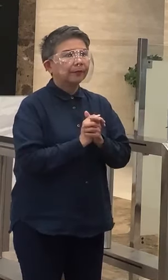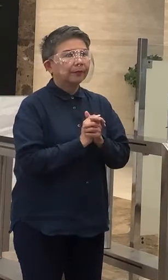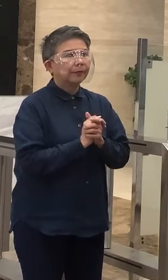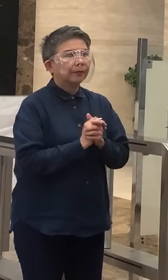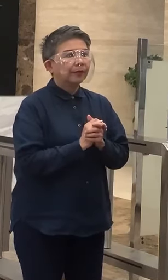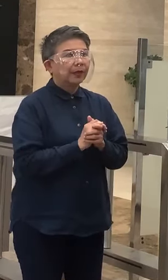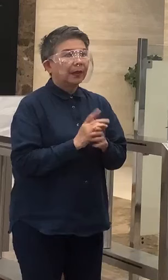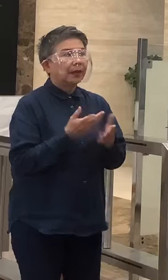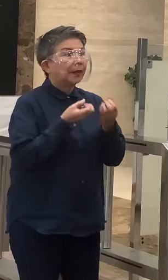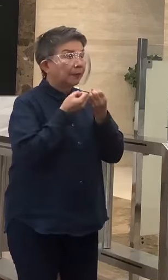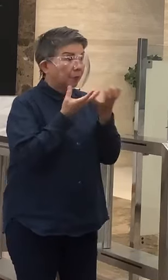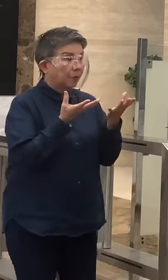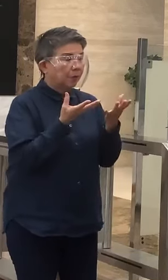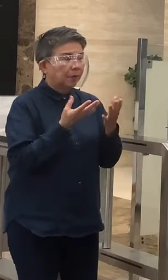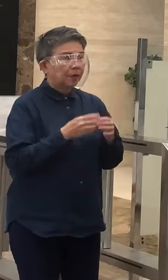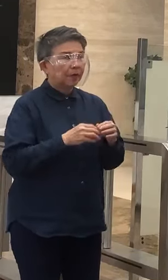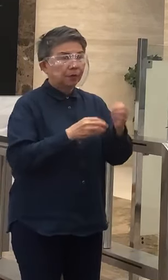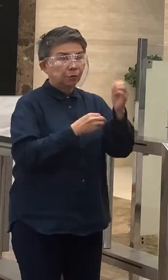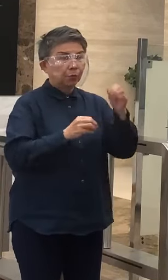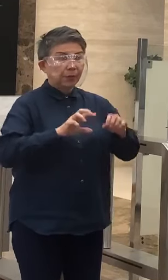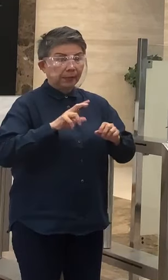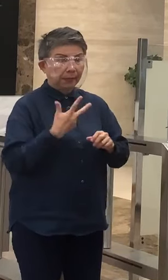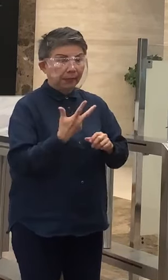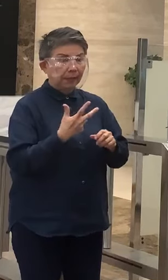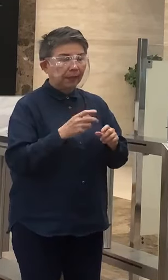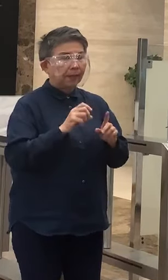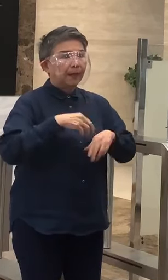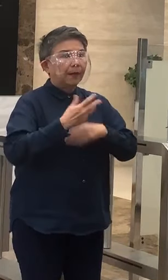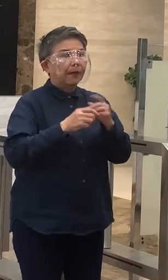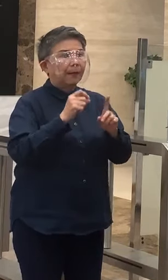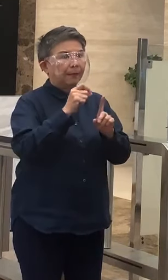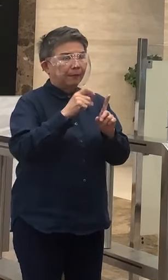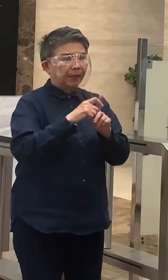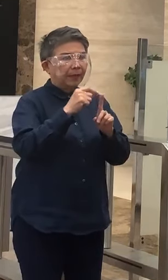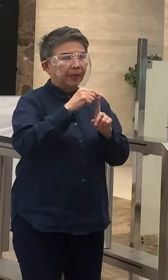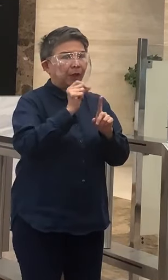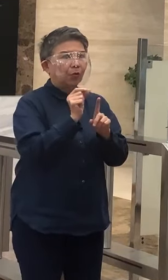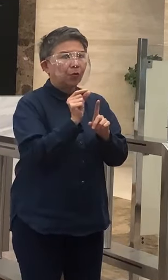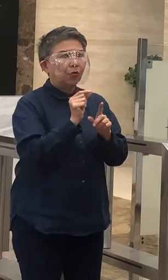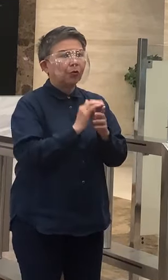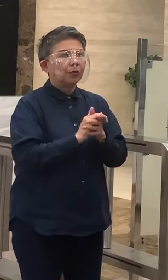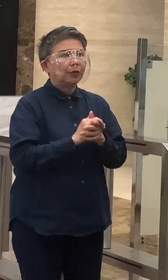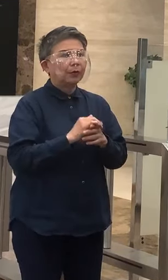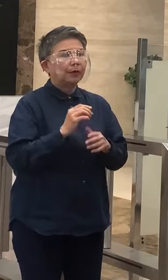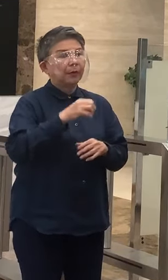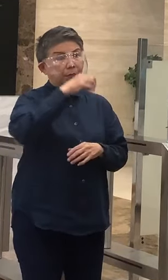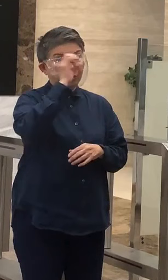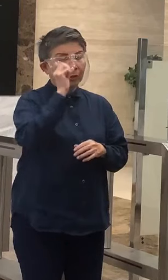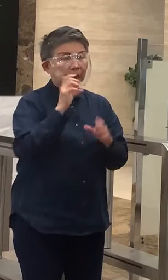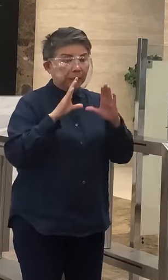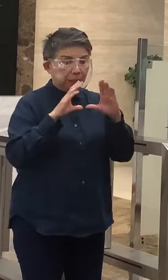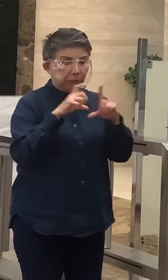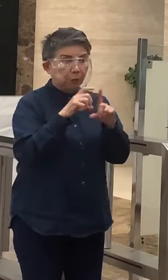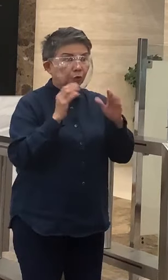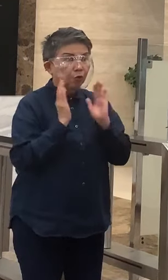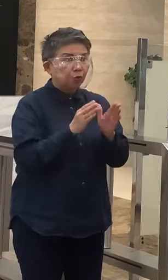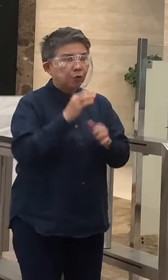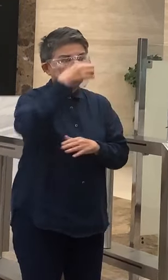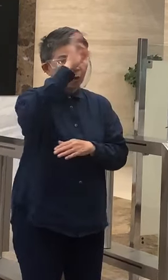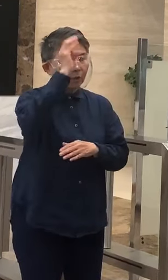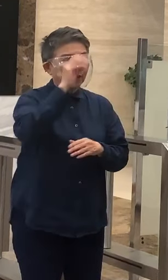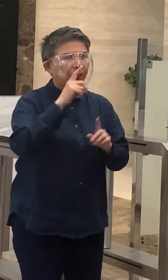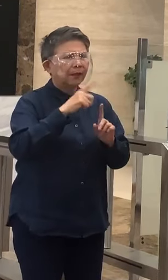Hai jadi pergi sampaikan konsumtif tiga.ppt keep thinking sini restoring